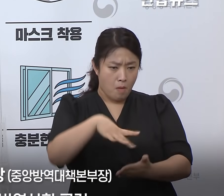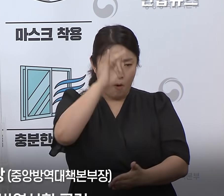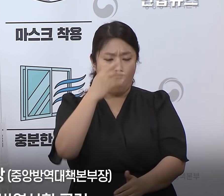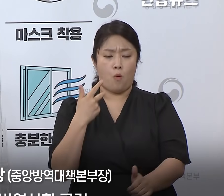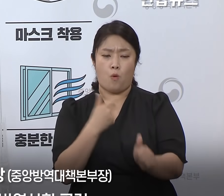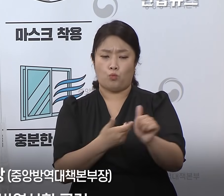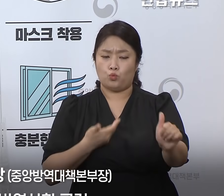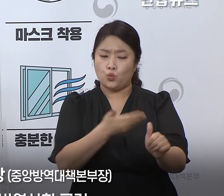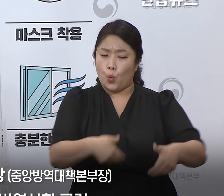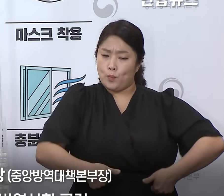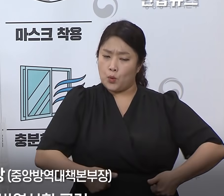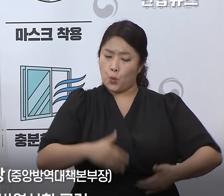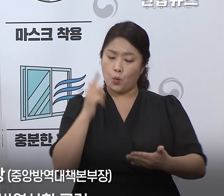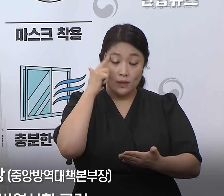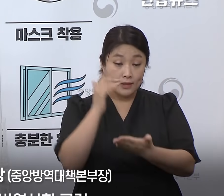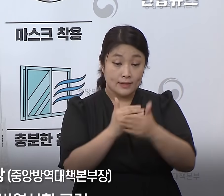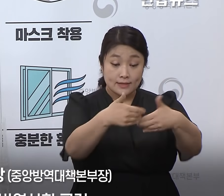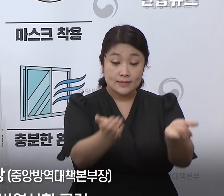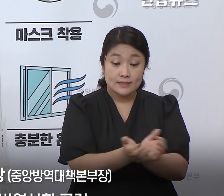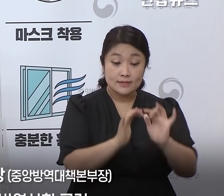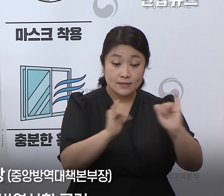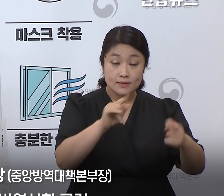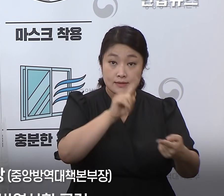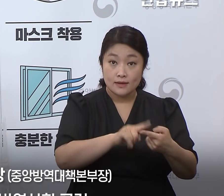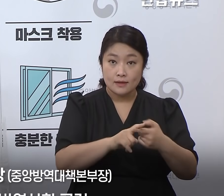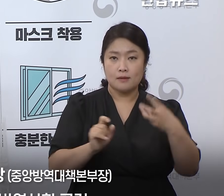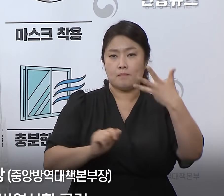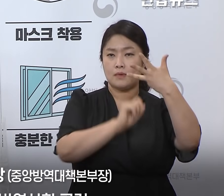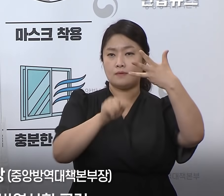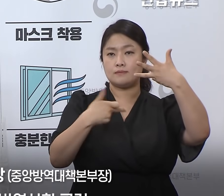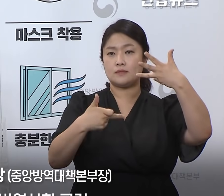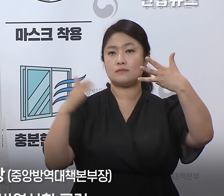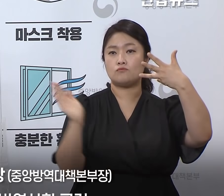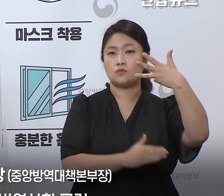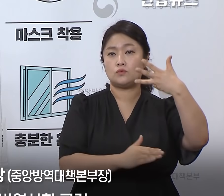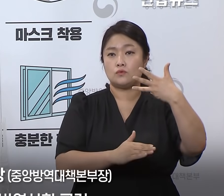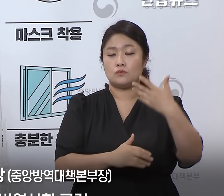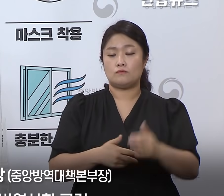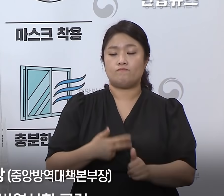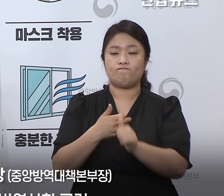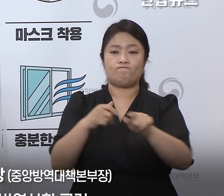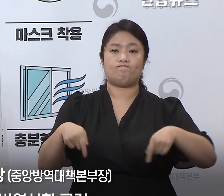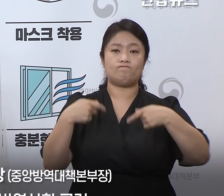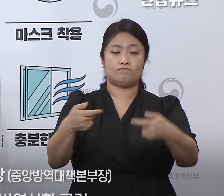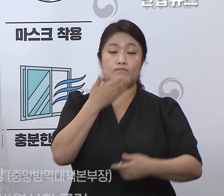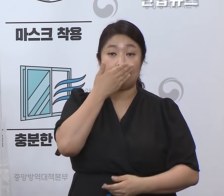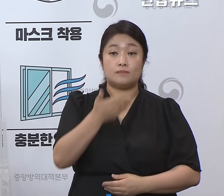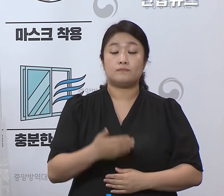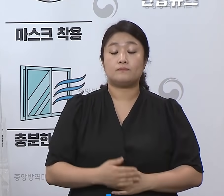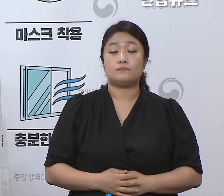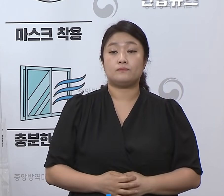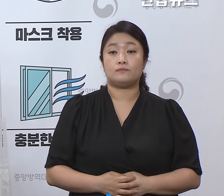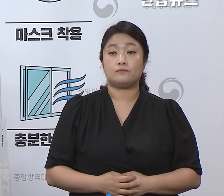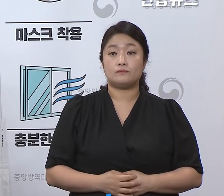필요하다고 판단한 대상에 대해서는 8월 17일부터 접종을 실시합니다